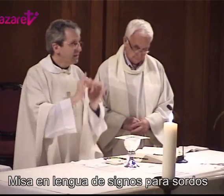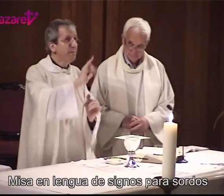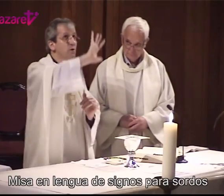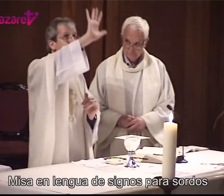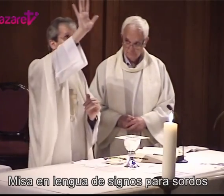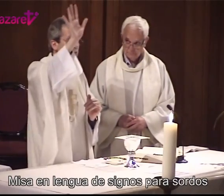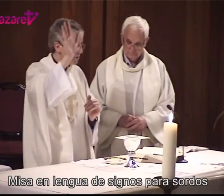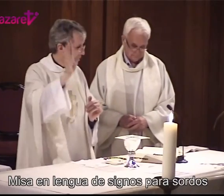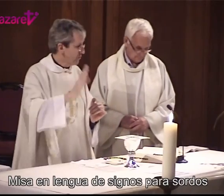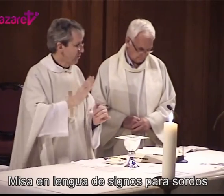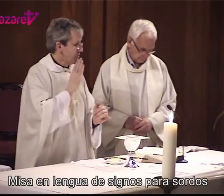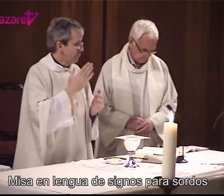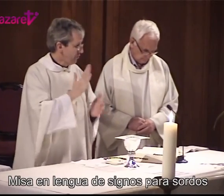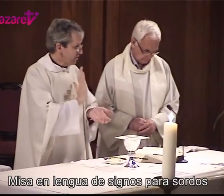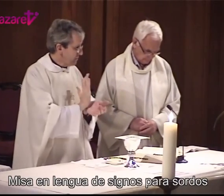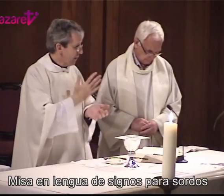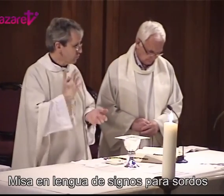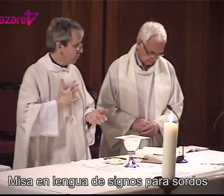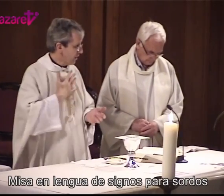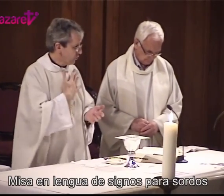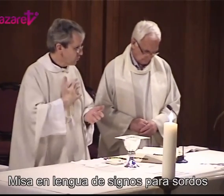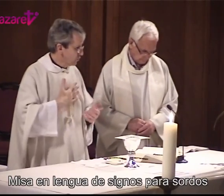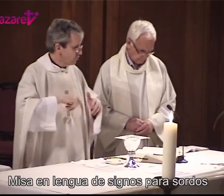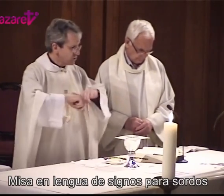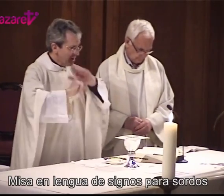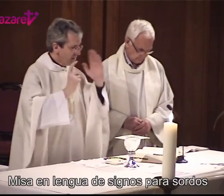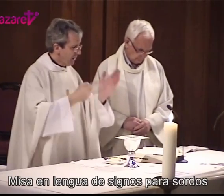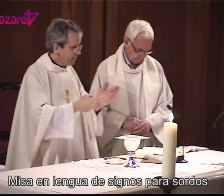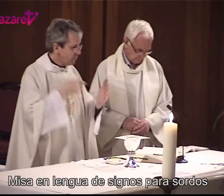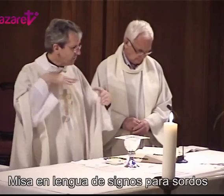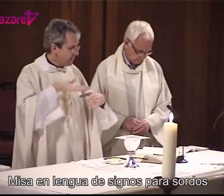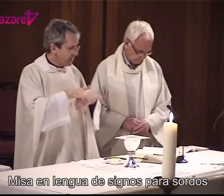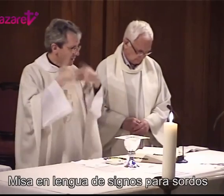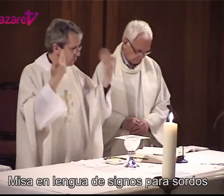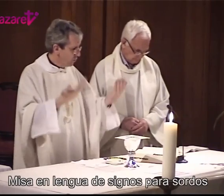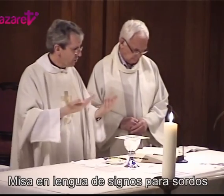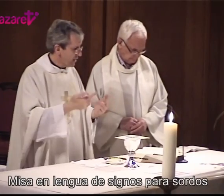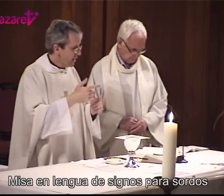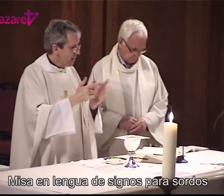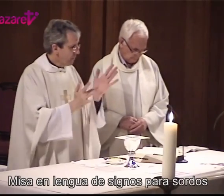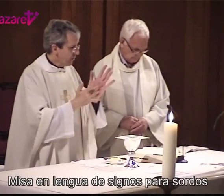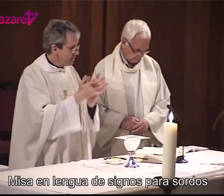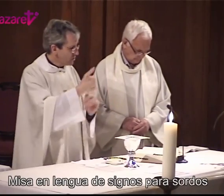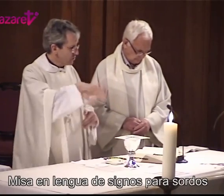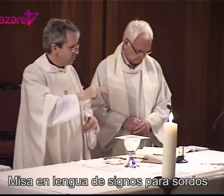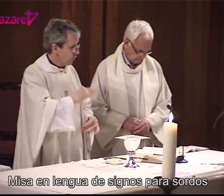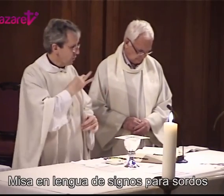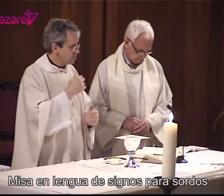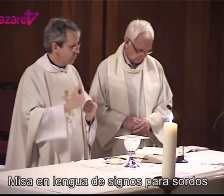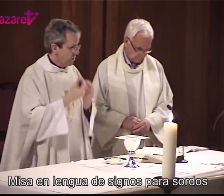recíbelos en tu reino, donde esperamos gozar todos juntos de la plenitud eterna de tu gloria, por Cristo, Señor nuestro, por